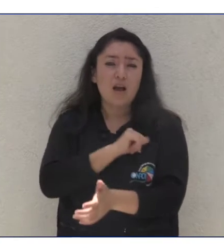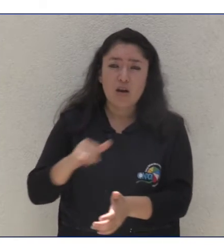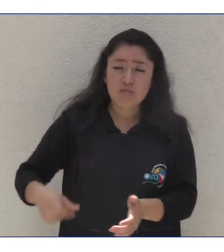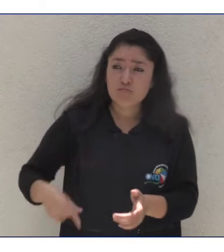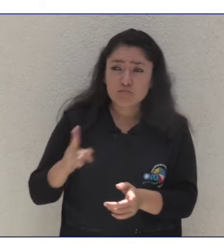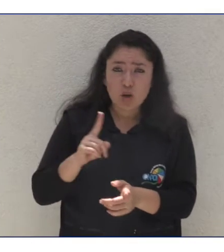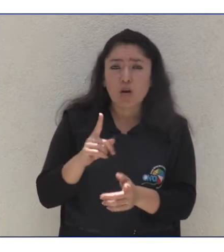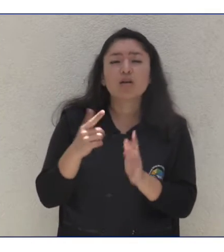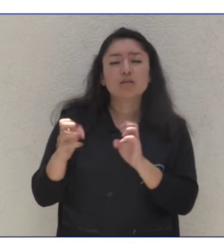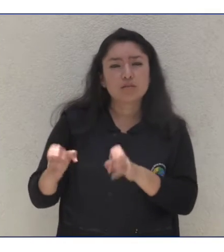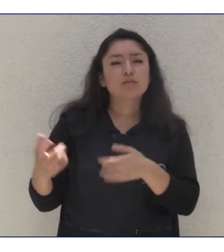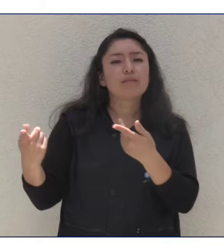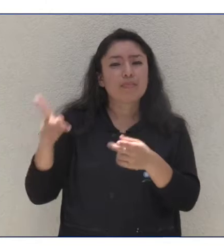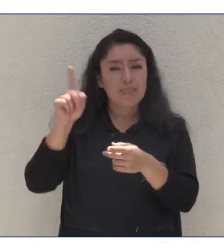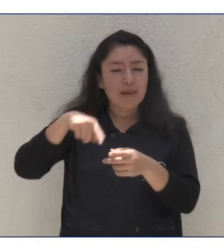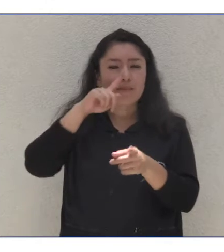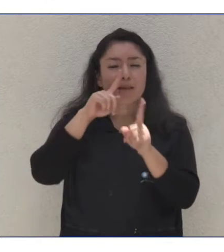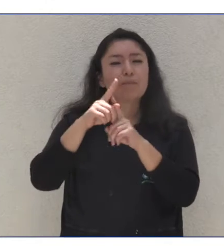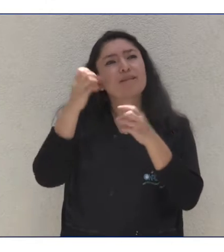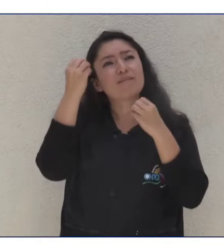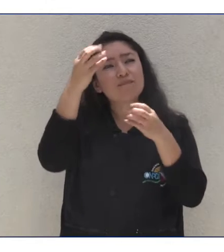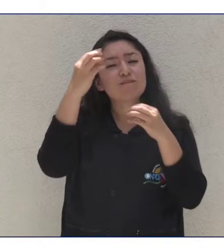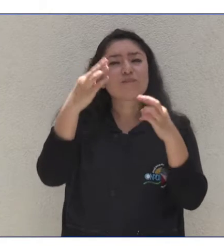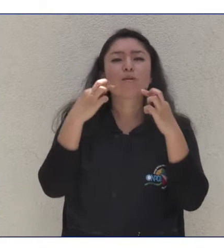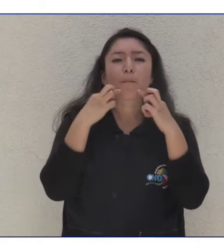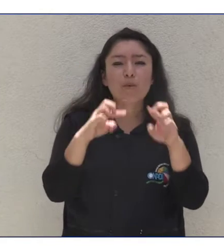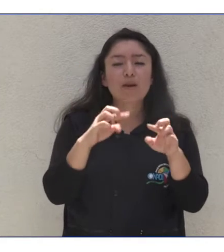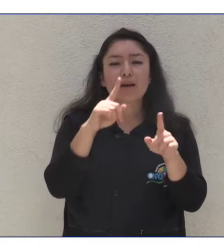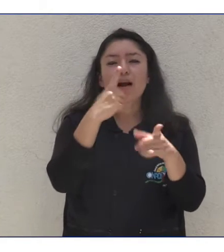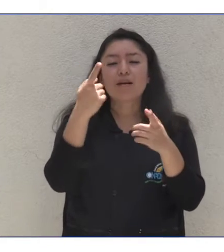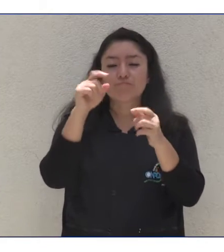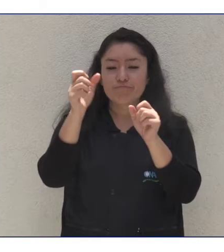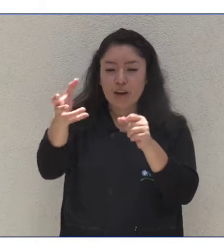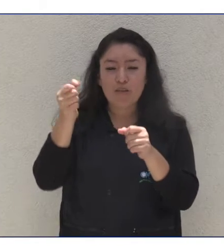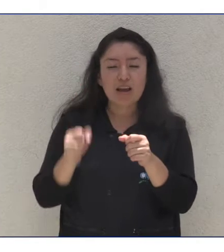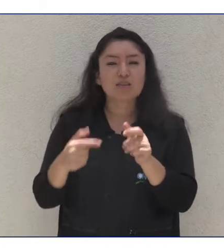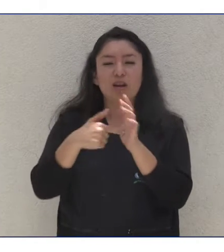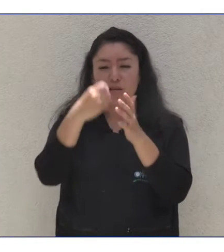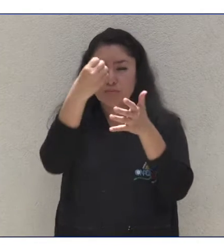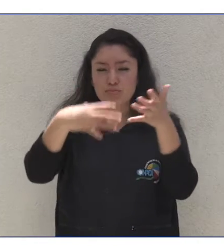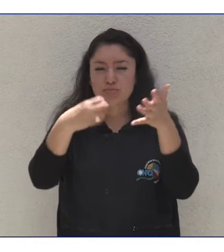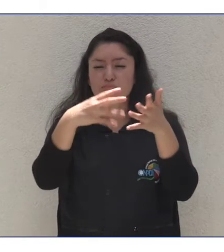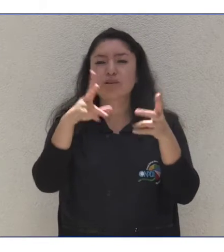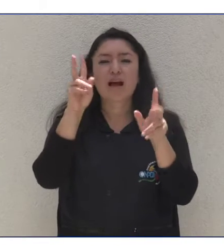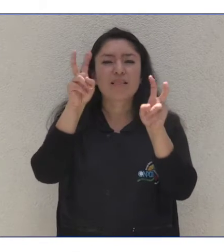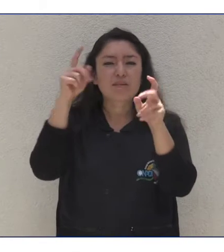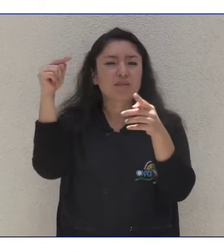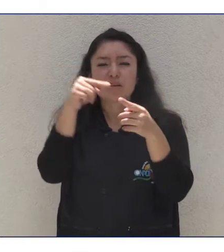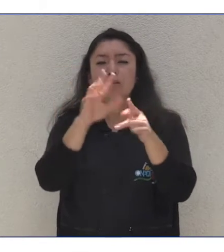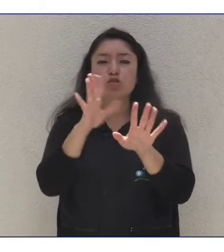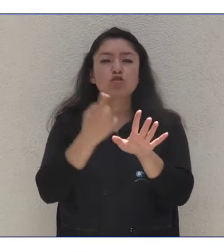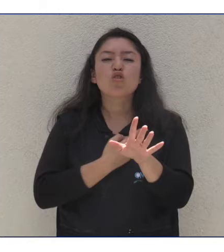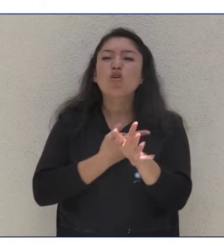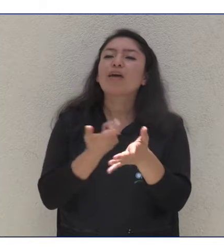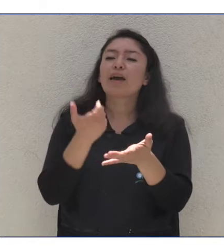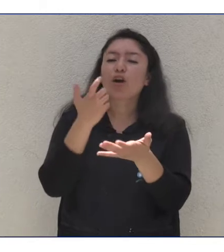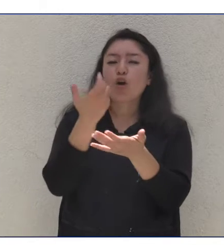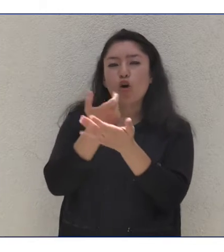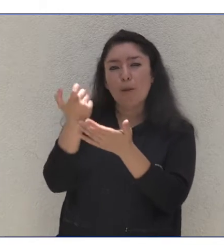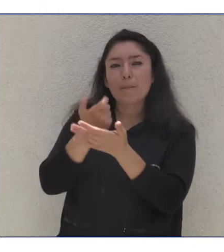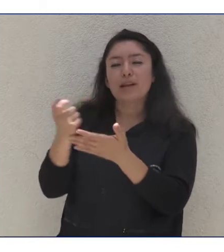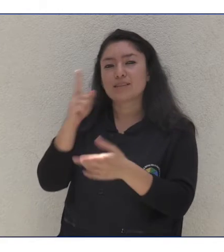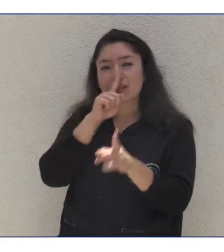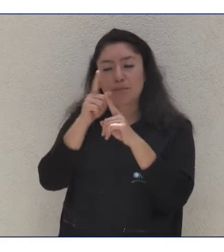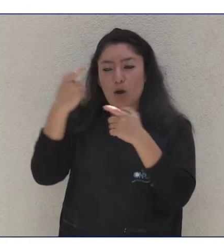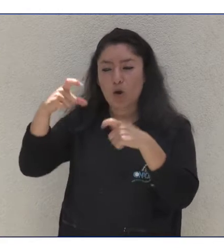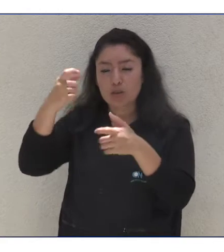fondos públicos, deben hacer pública la información obligatoria contenido en los numerales anteriores, relacionada únicamente a las compras